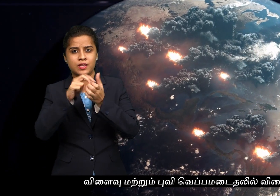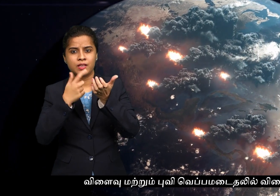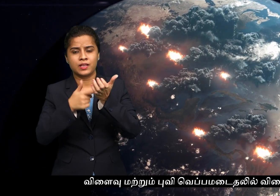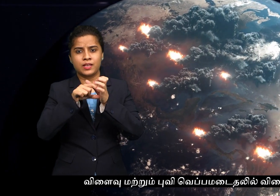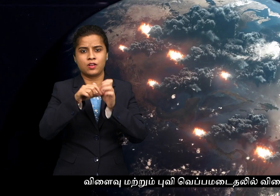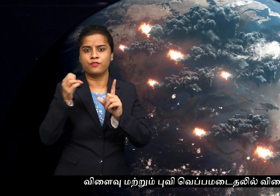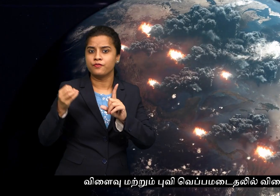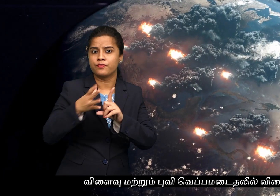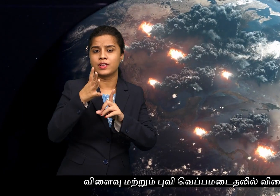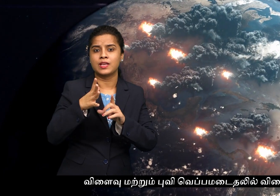விளைகிறது.